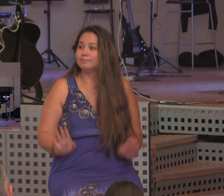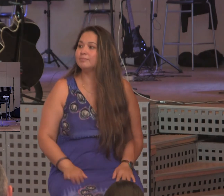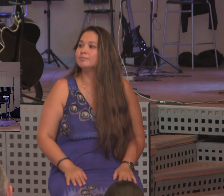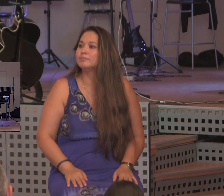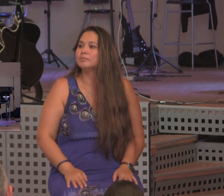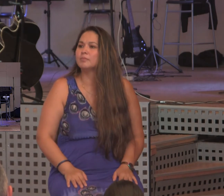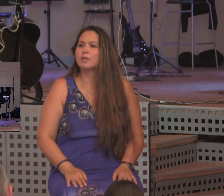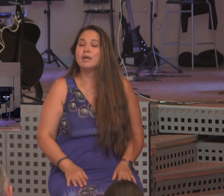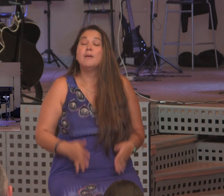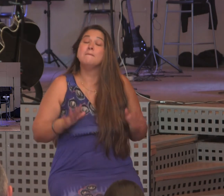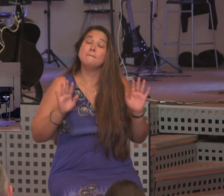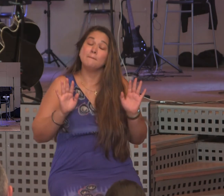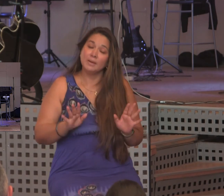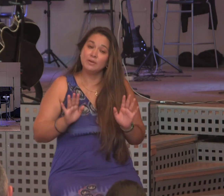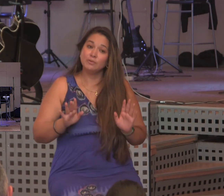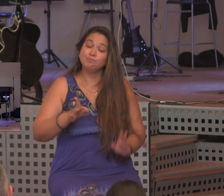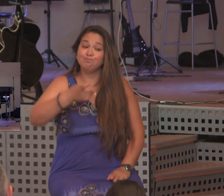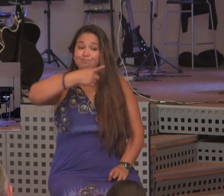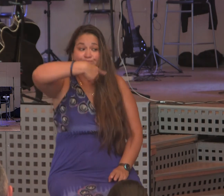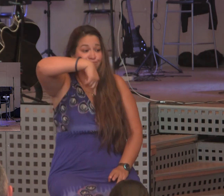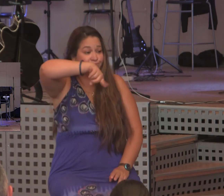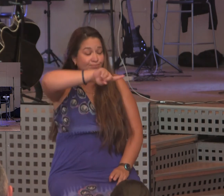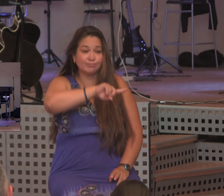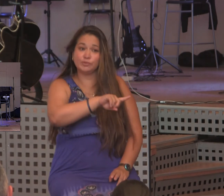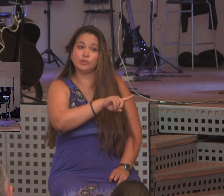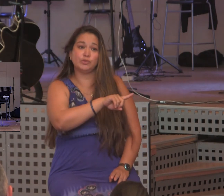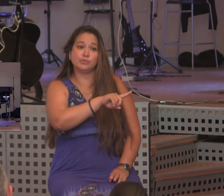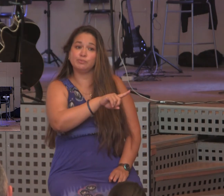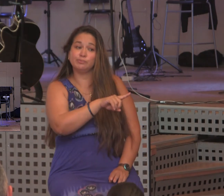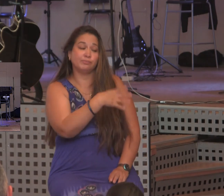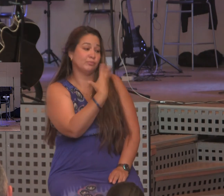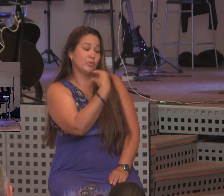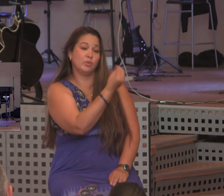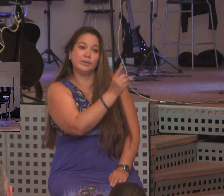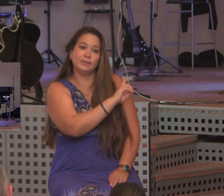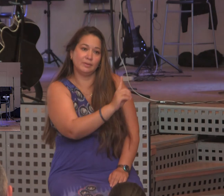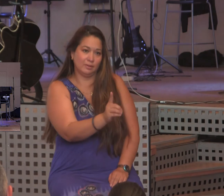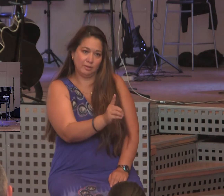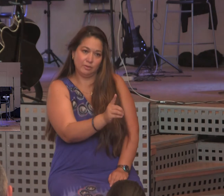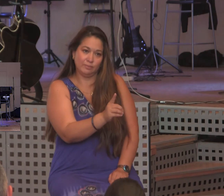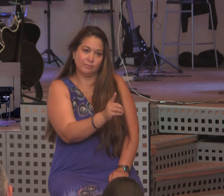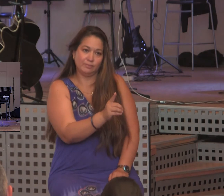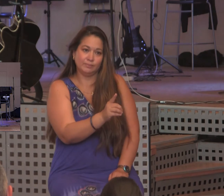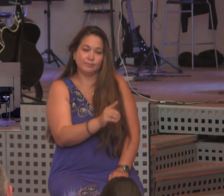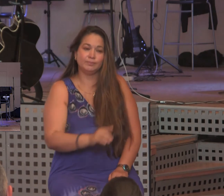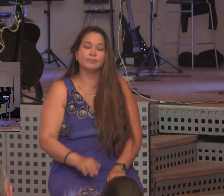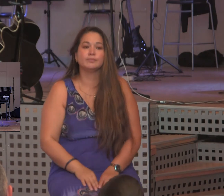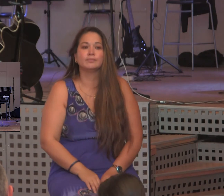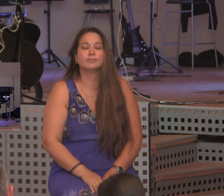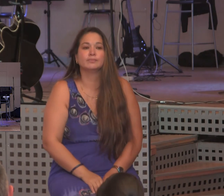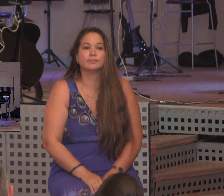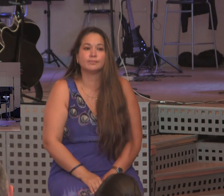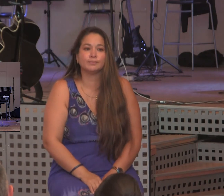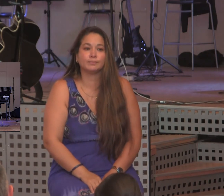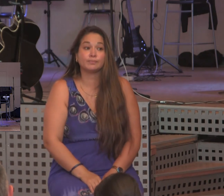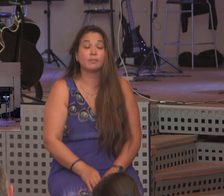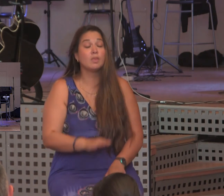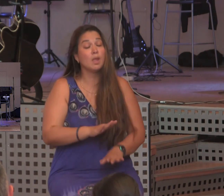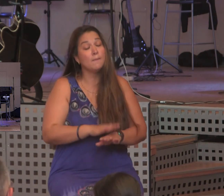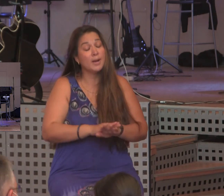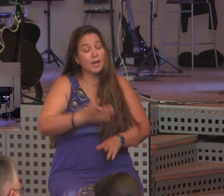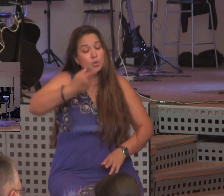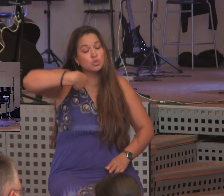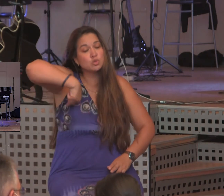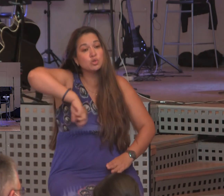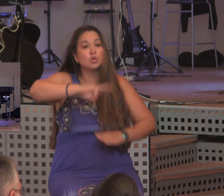No entendieron que para creer y poder sacar el profeta que